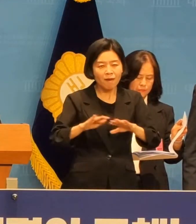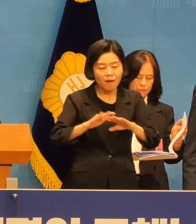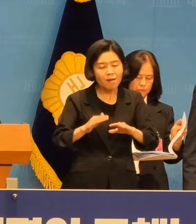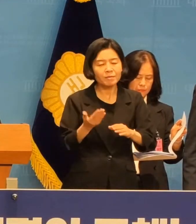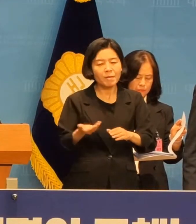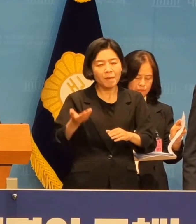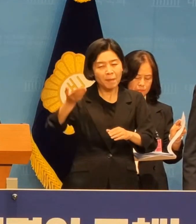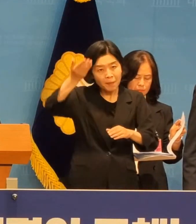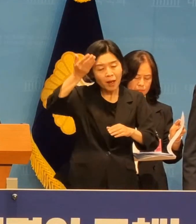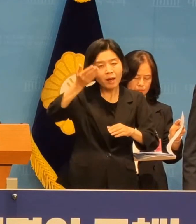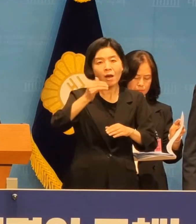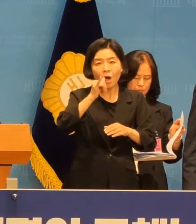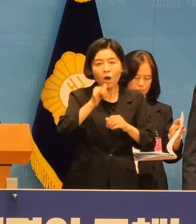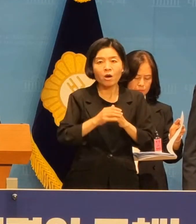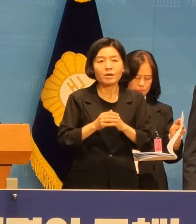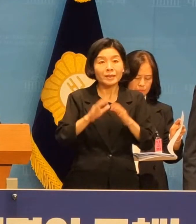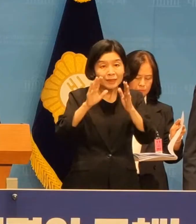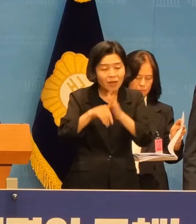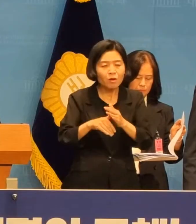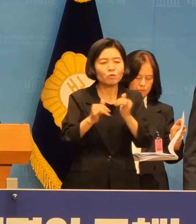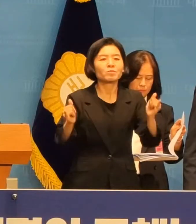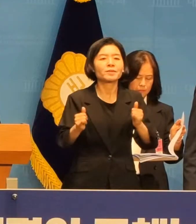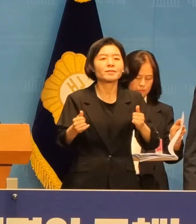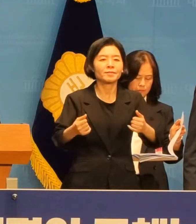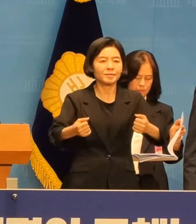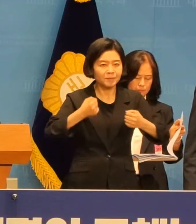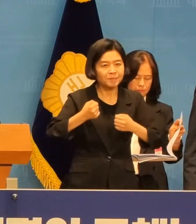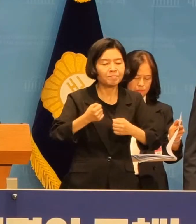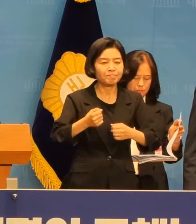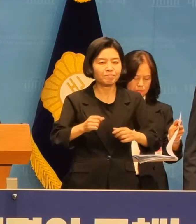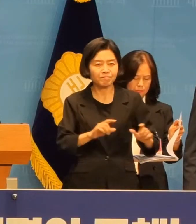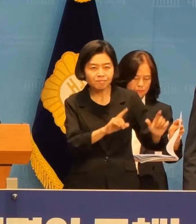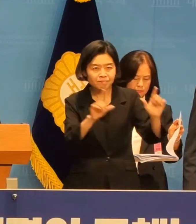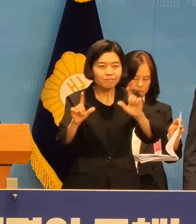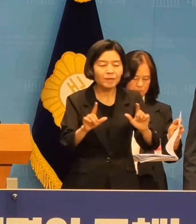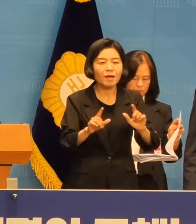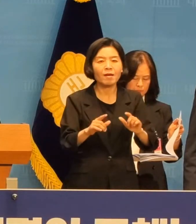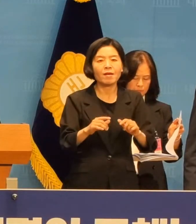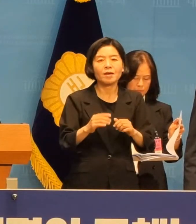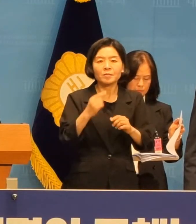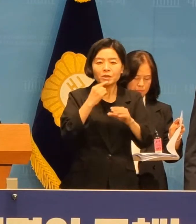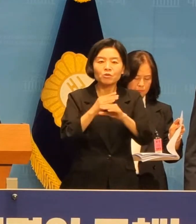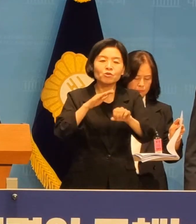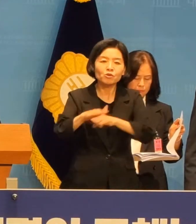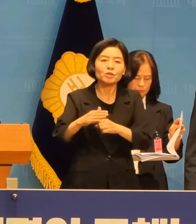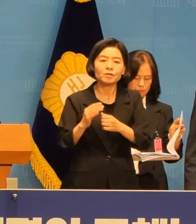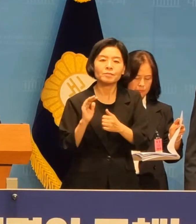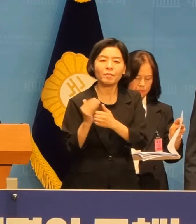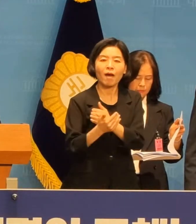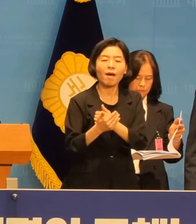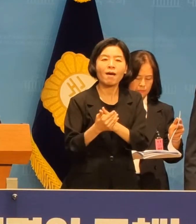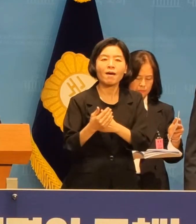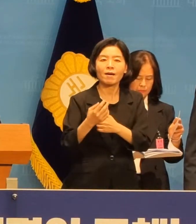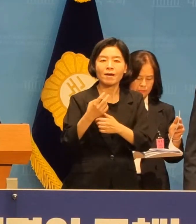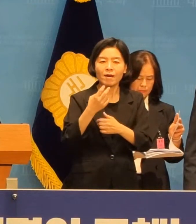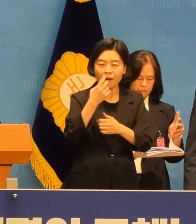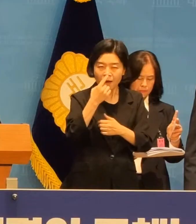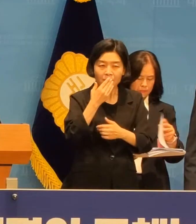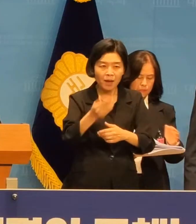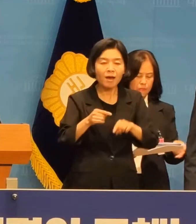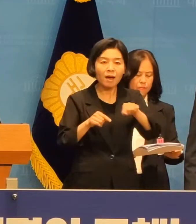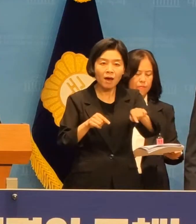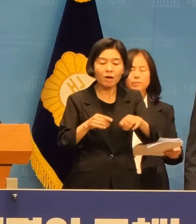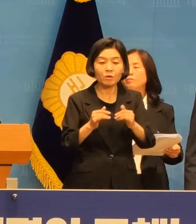왔습니다. 그때마다 국민이 일어섰고 그 국민의식이 민주주의를 지켜냈습니다. 이제 그 국민의식이